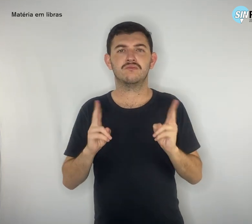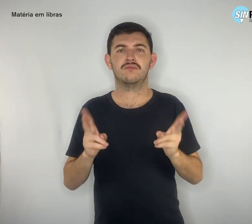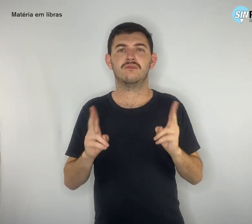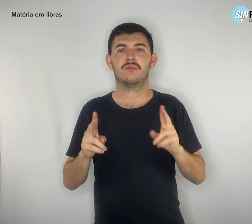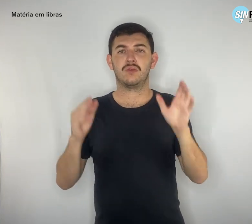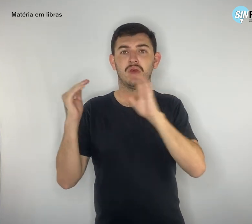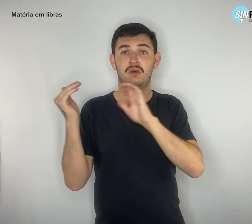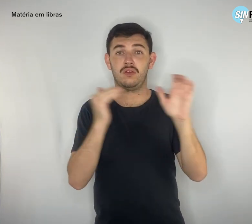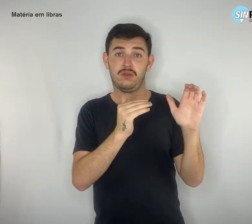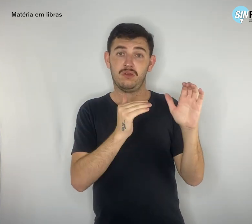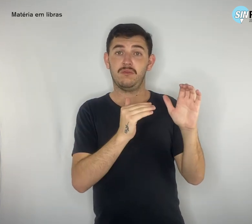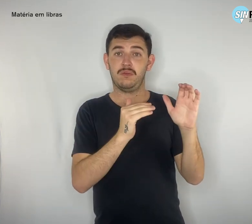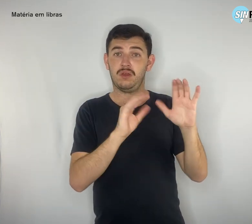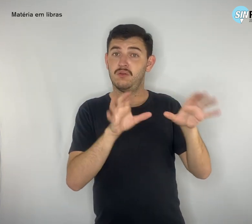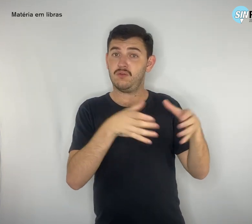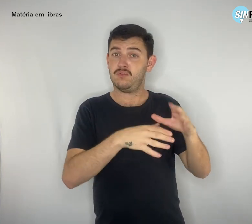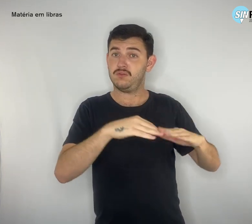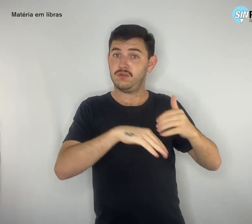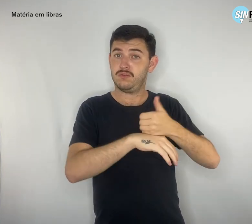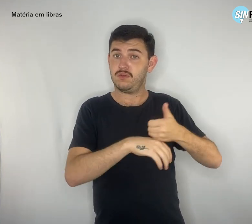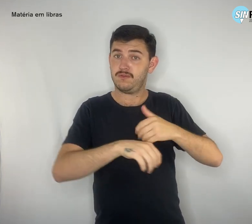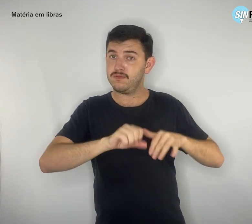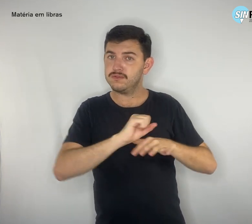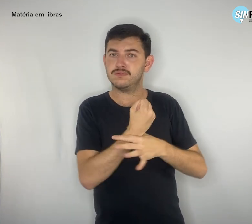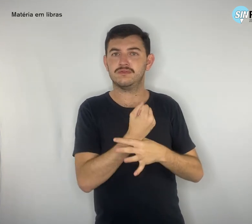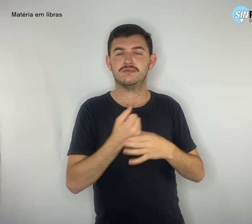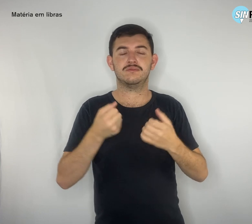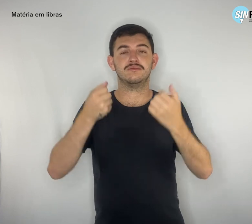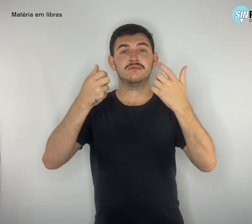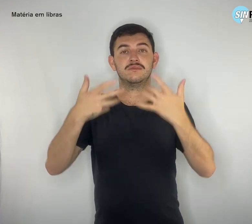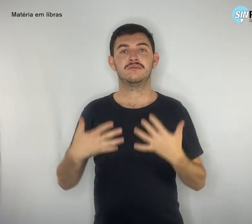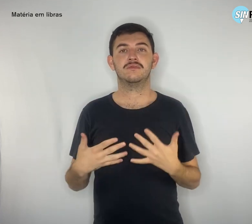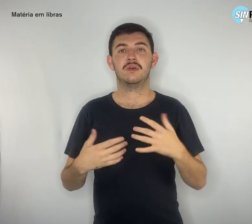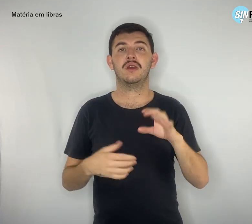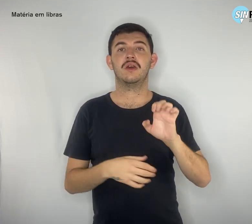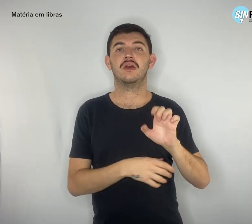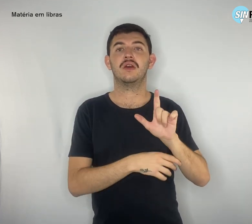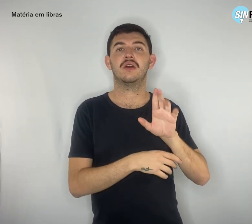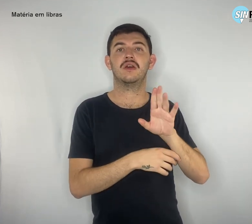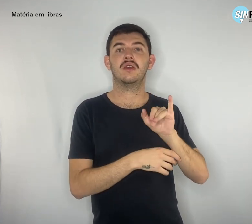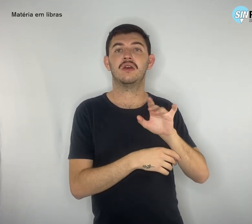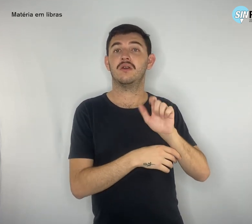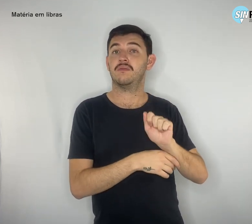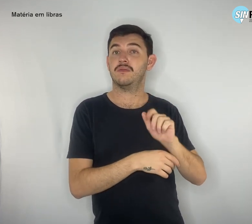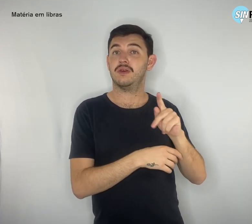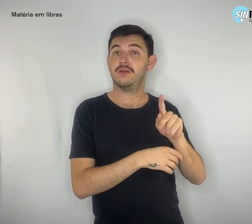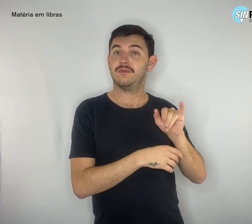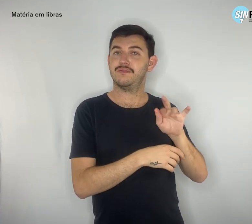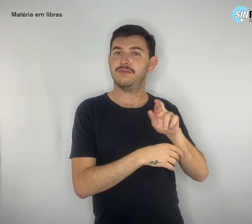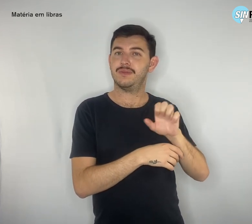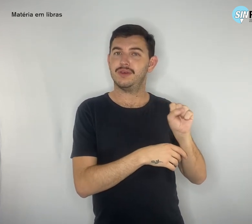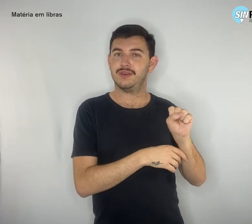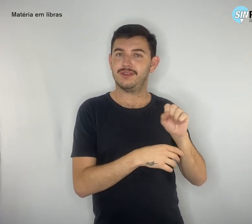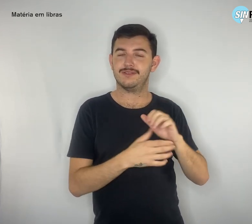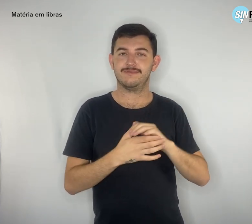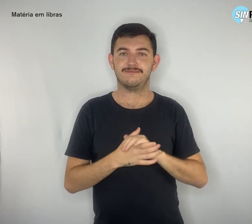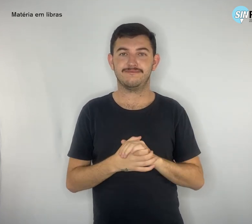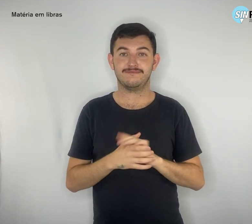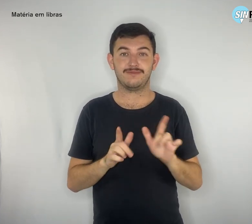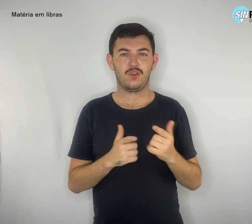à nossa categoria avalia elbia Pires mais lutas além